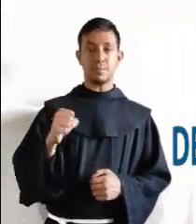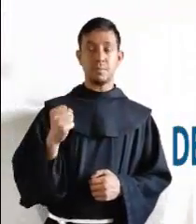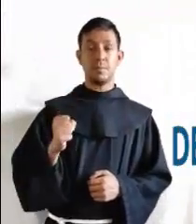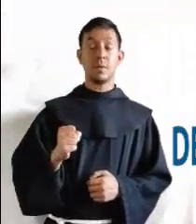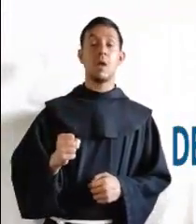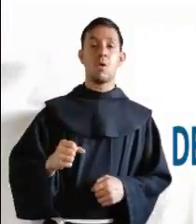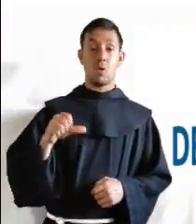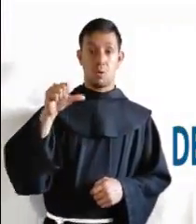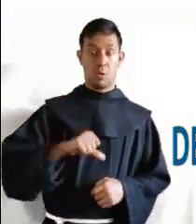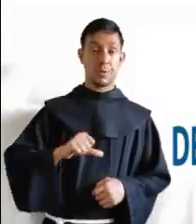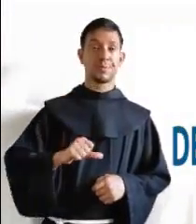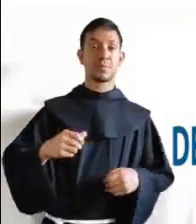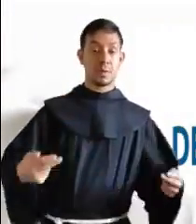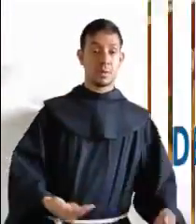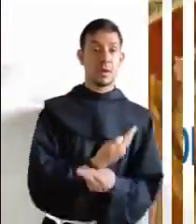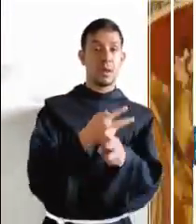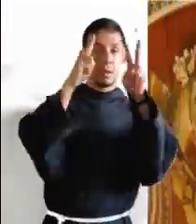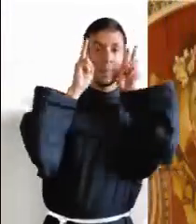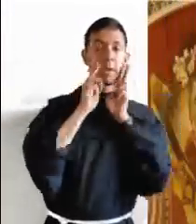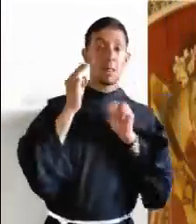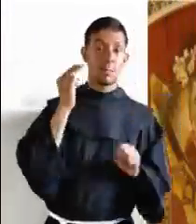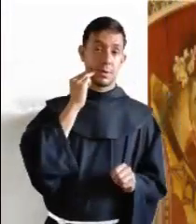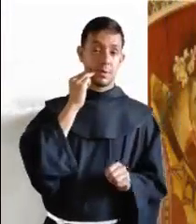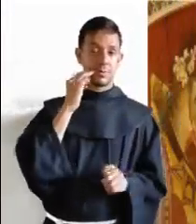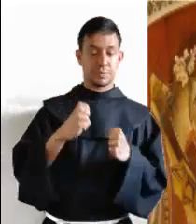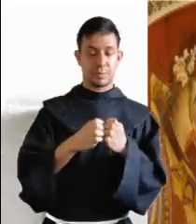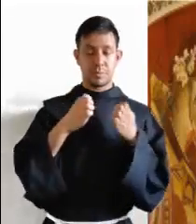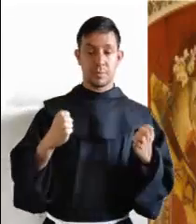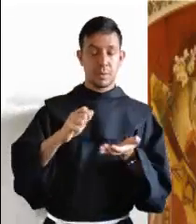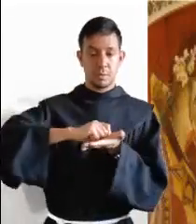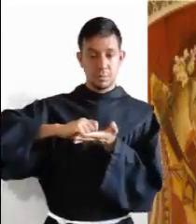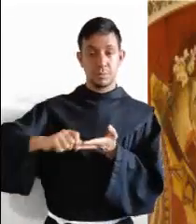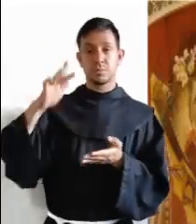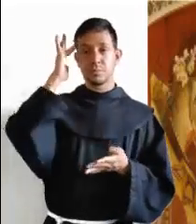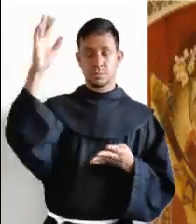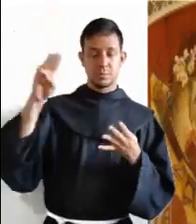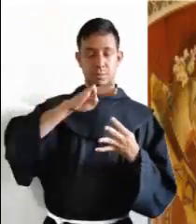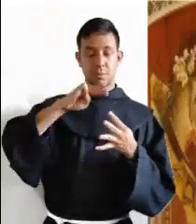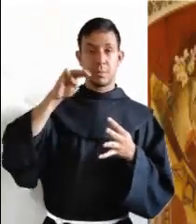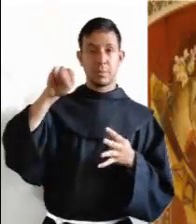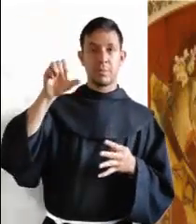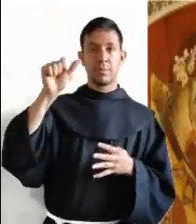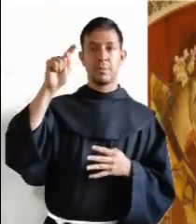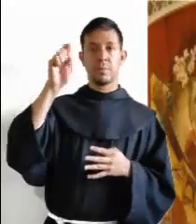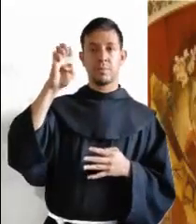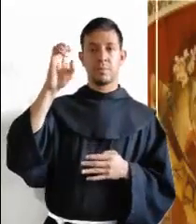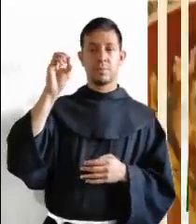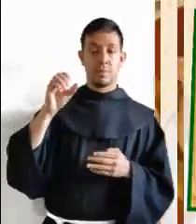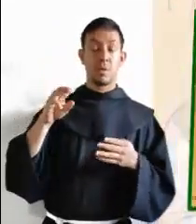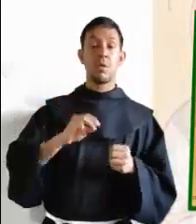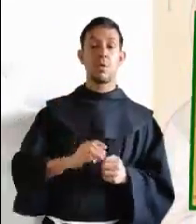De septiembre, la Natividad de la Virgen María. Evangelio según San Mateo, capítulo